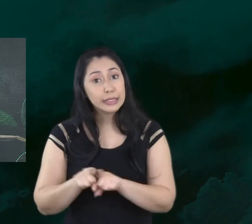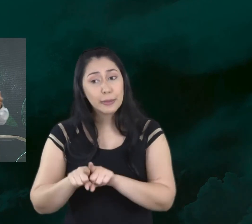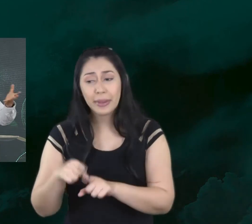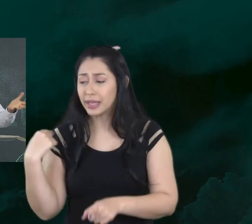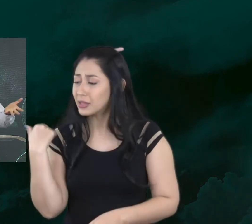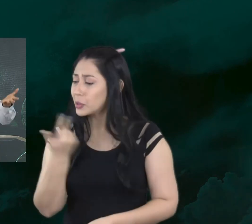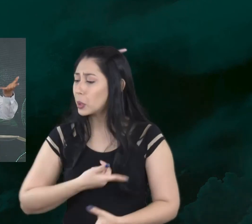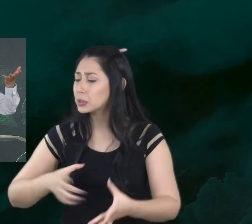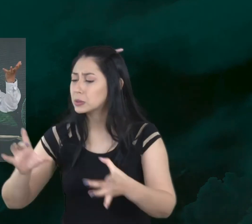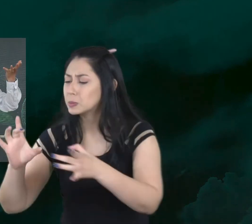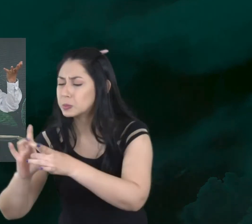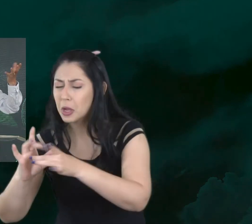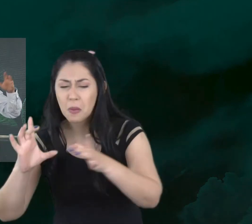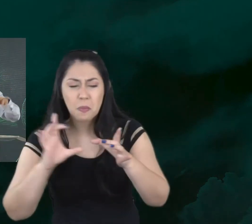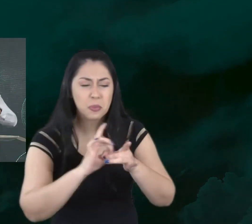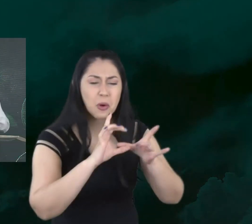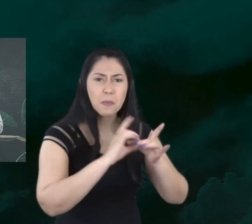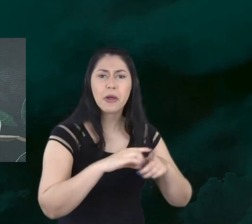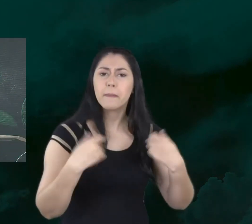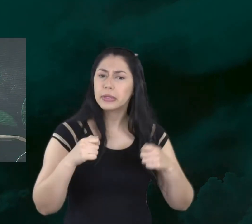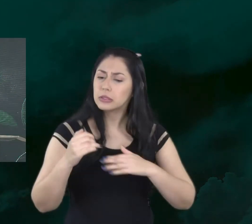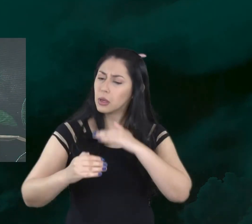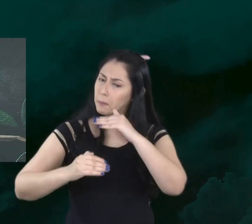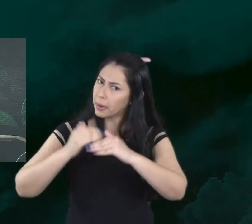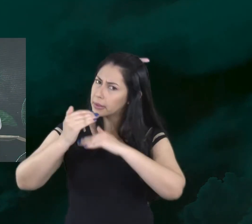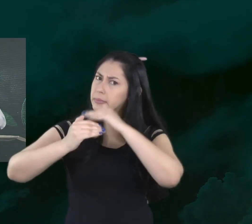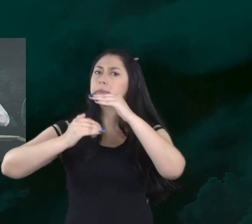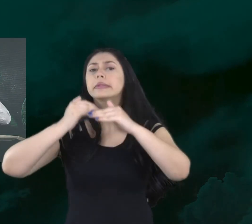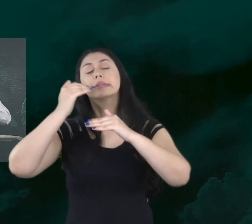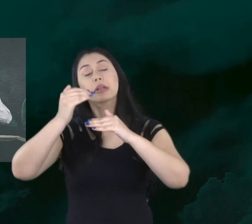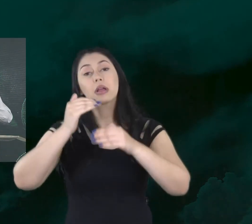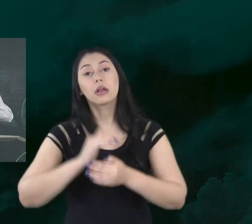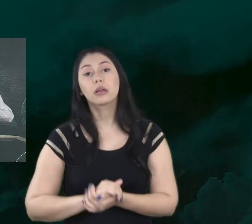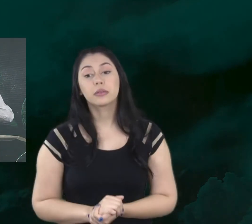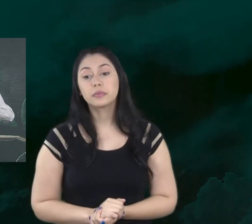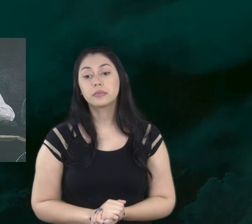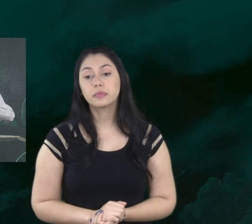unidade também tem que subir. E o nosso nível de